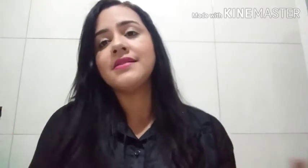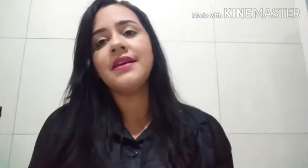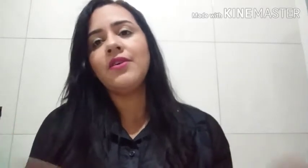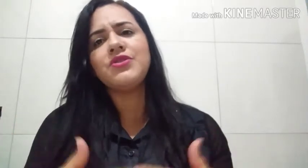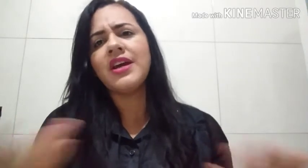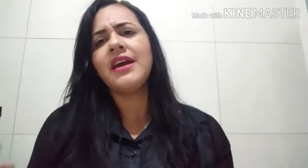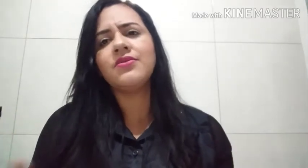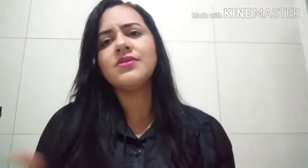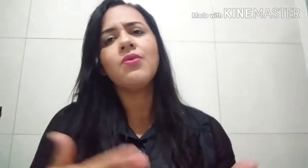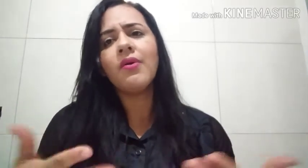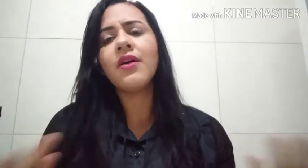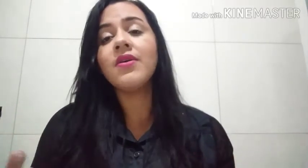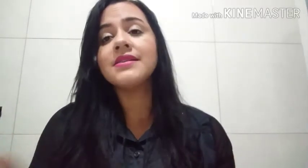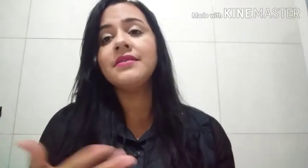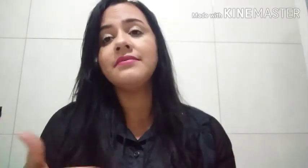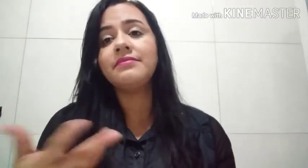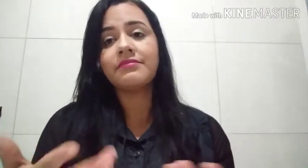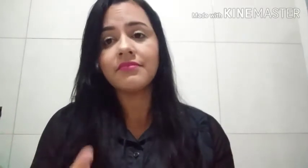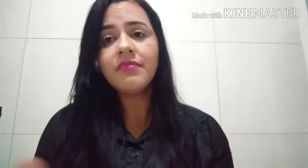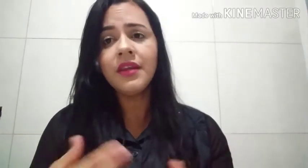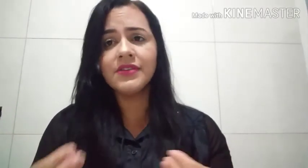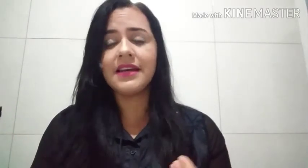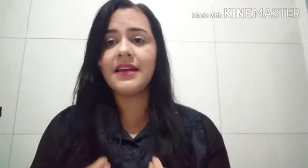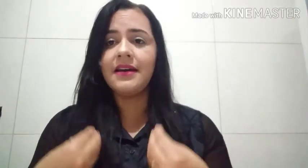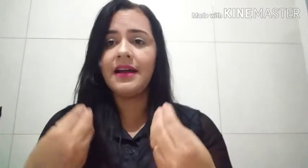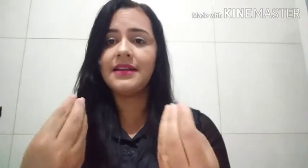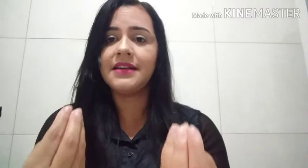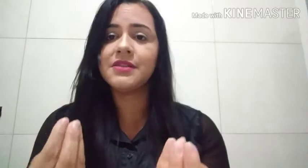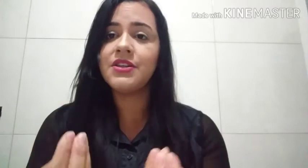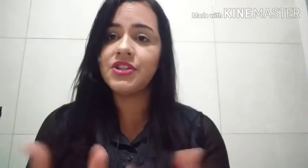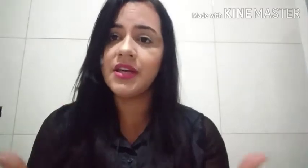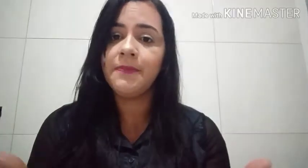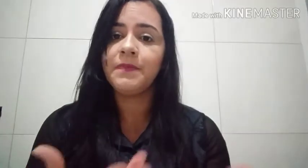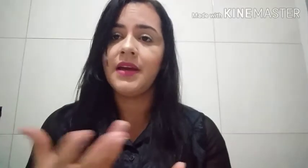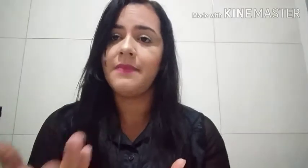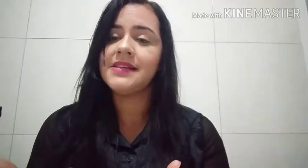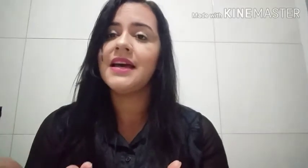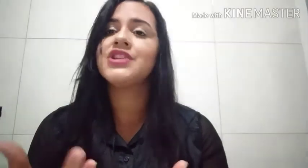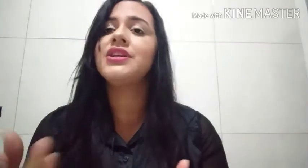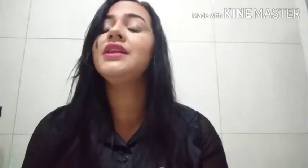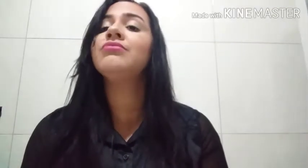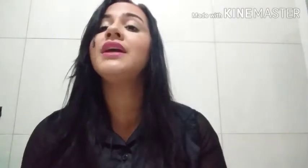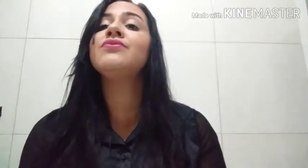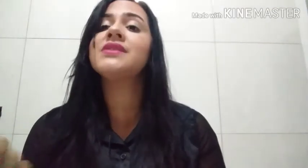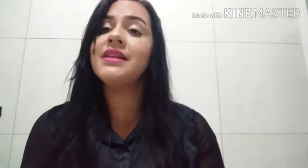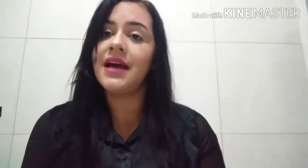né? Objetos ou qualquer coisa que você queira ali transmitir a mensagem e não tem um sinal